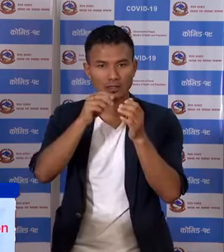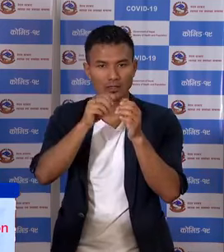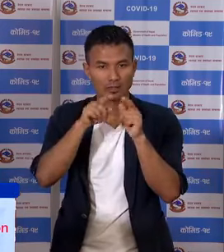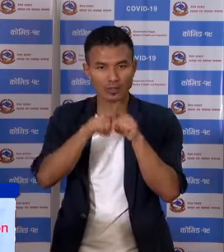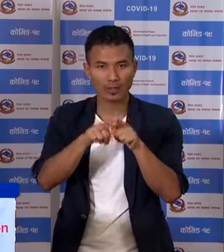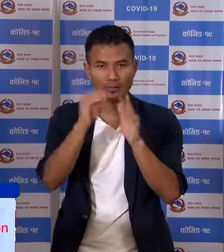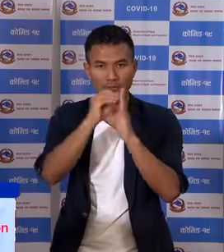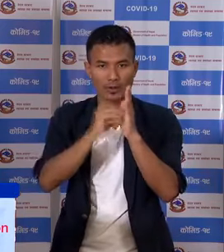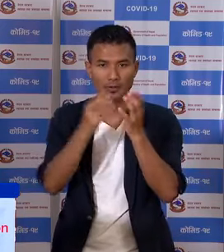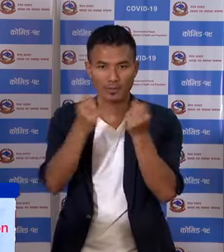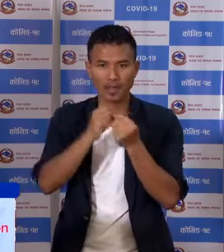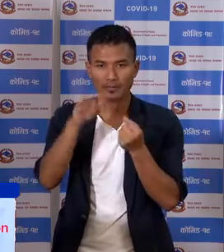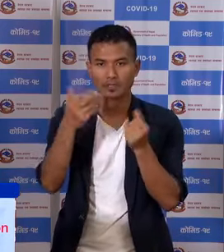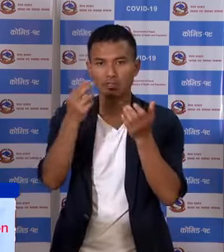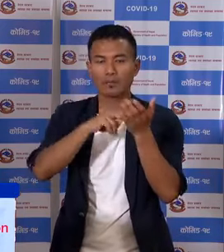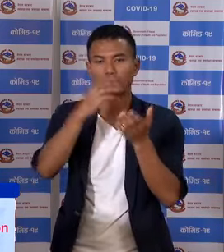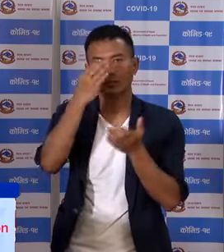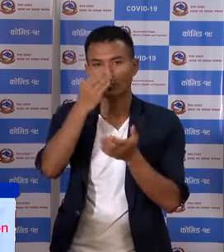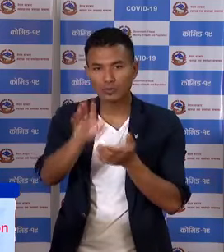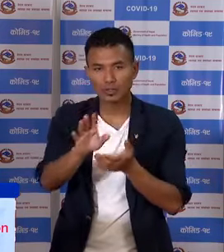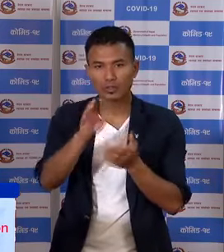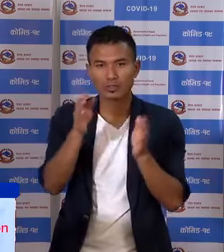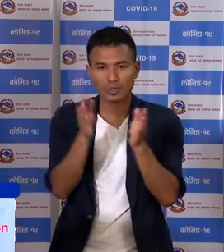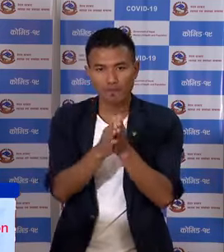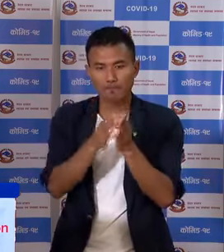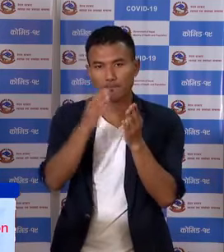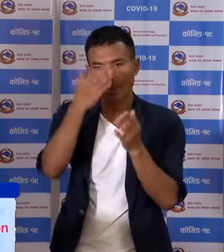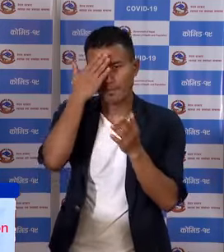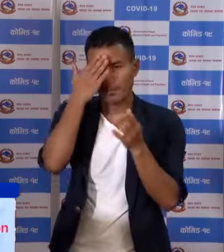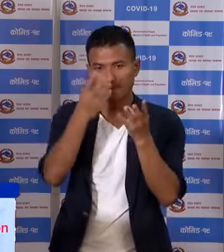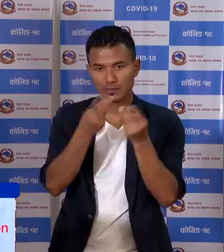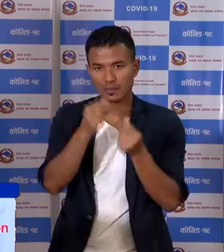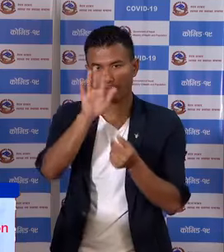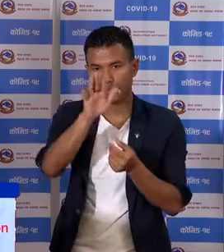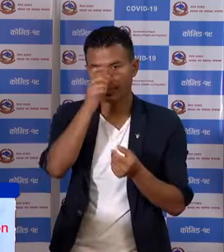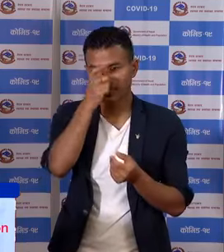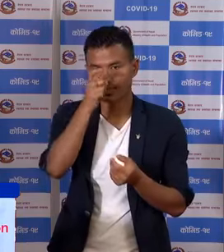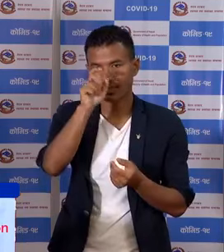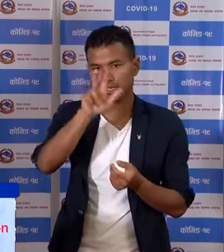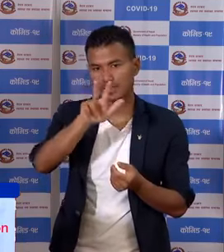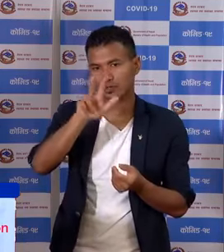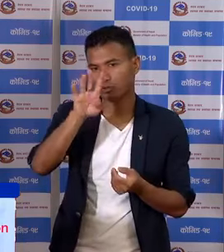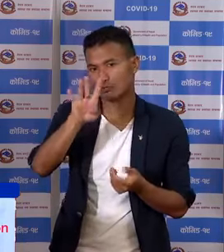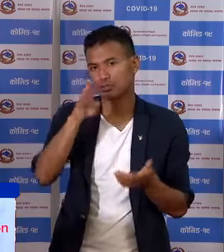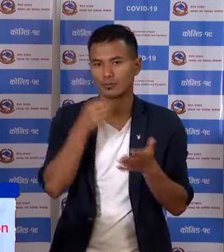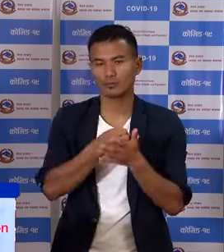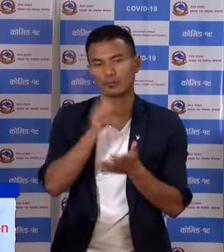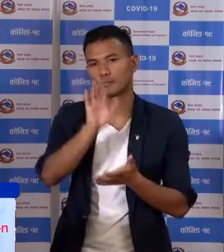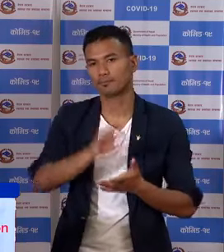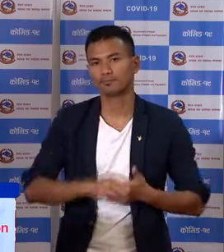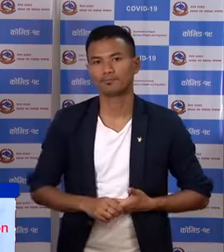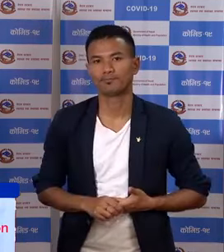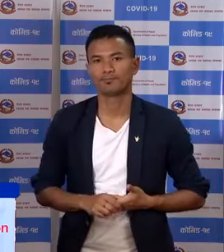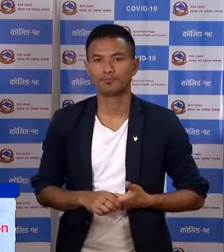विबरन आये पसी एसमा थप हुने छा रा कूल संख्यात 584 पुगेको छा।